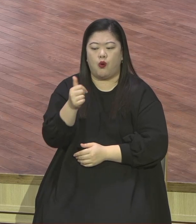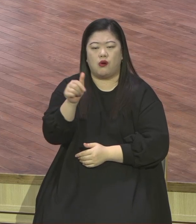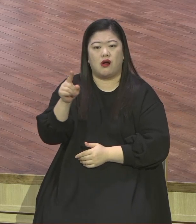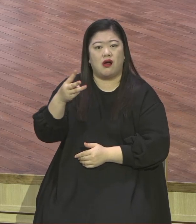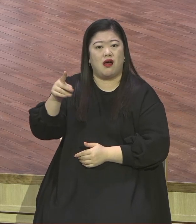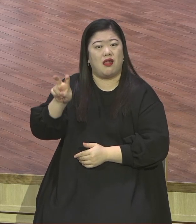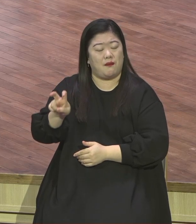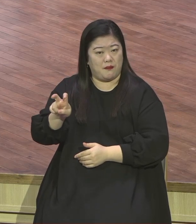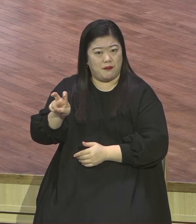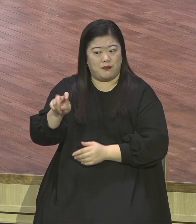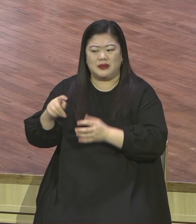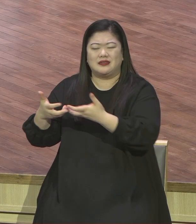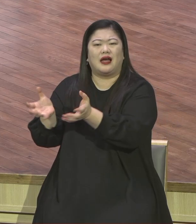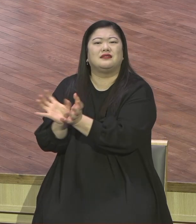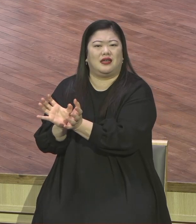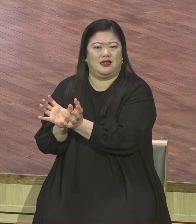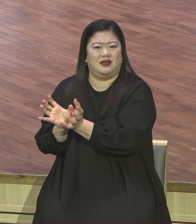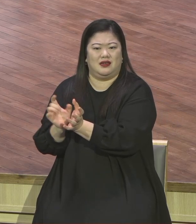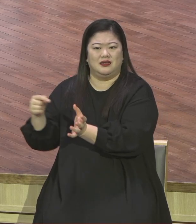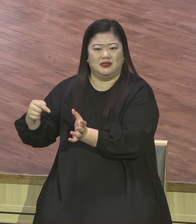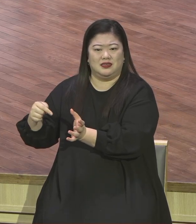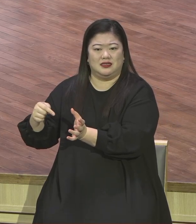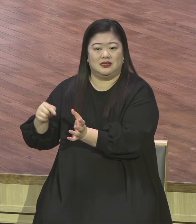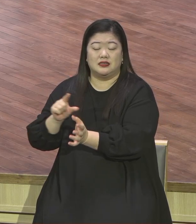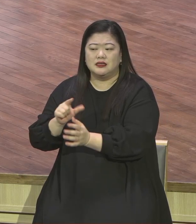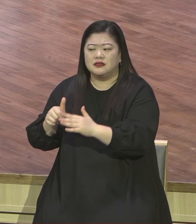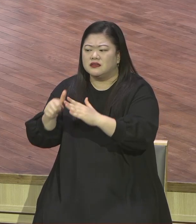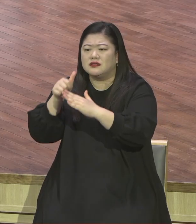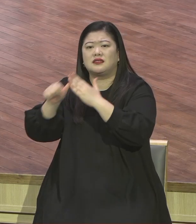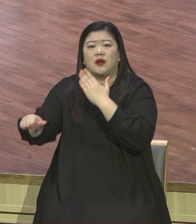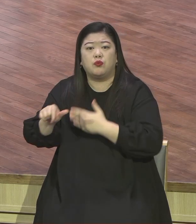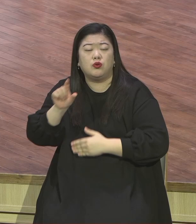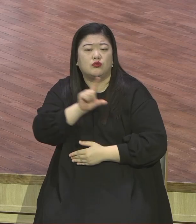복호하람 이 지도자가 누구냐 나 보니까